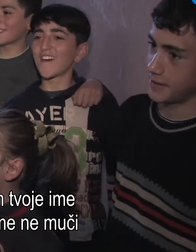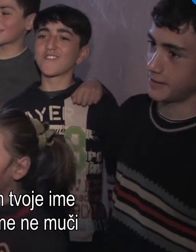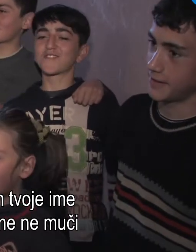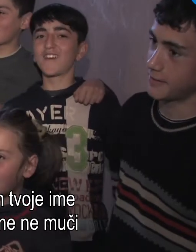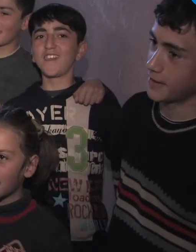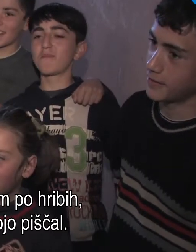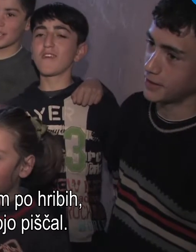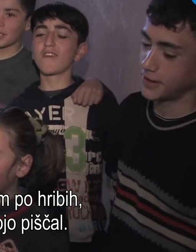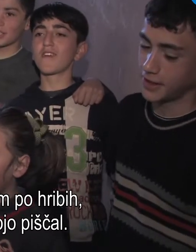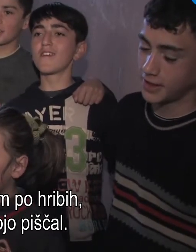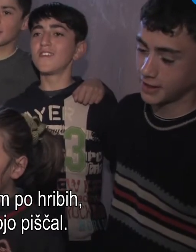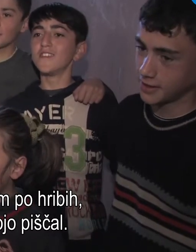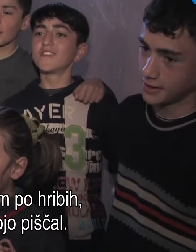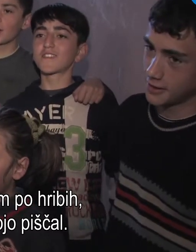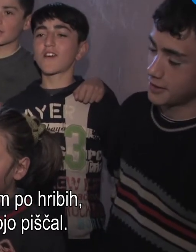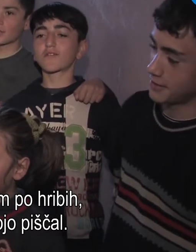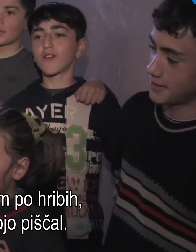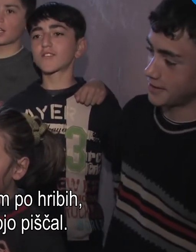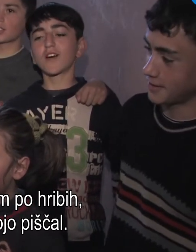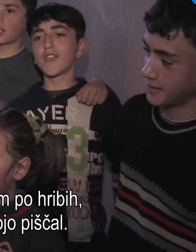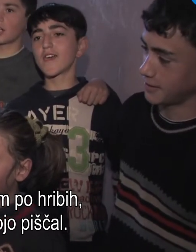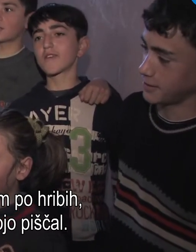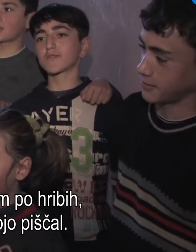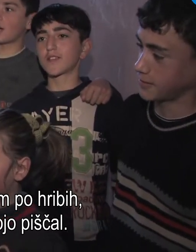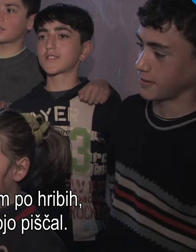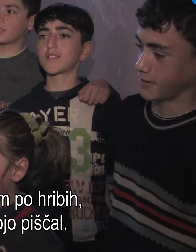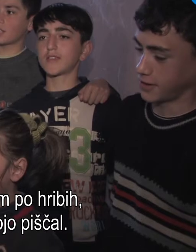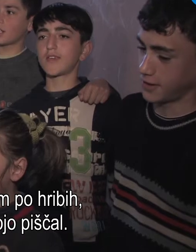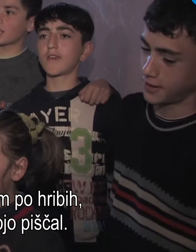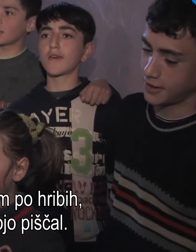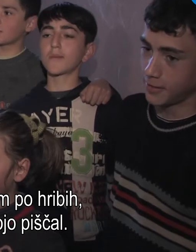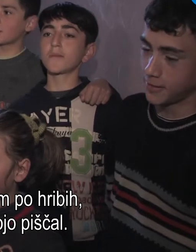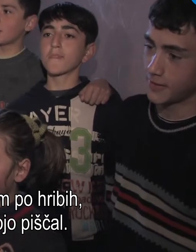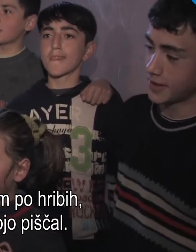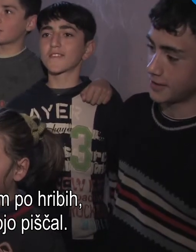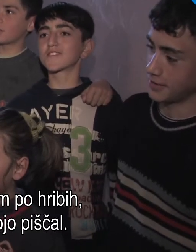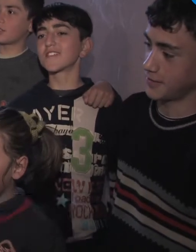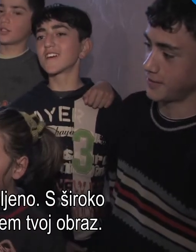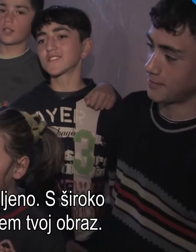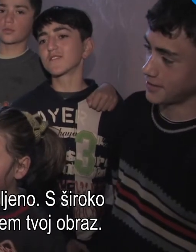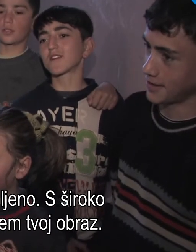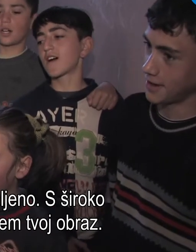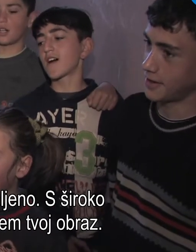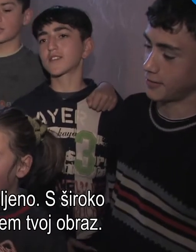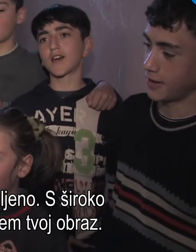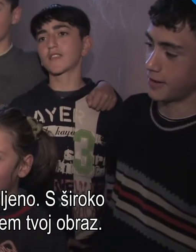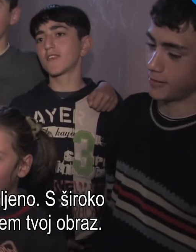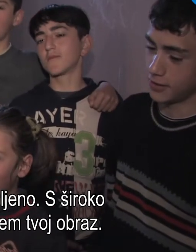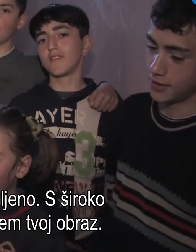chedav twalebi, davdi var twalev swateter, gulshi gam im